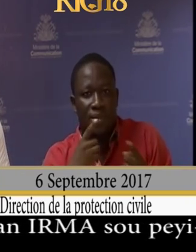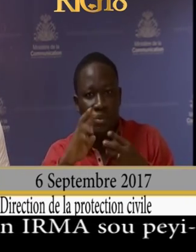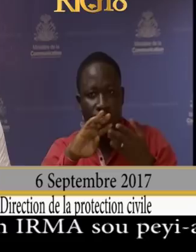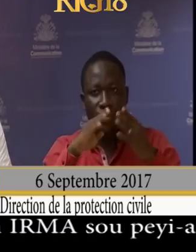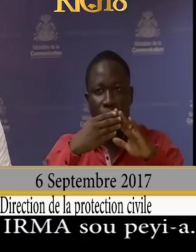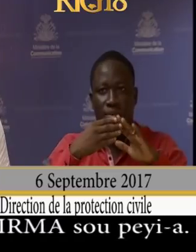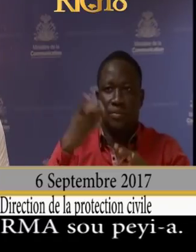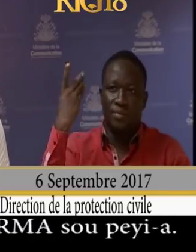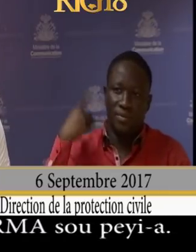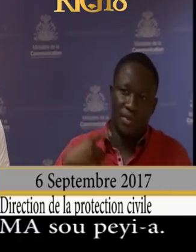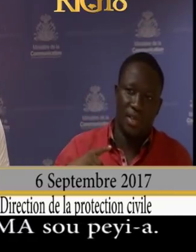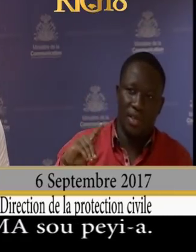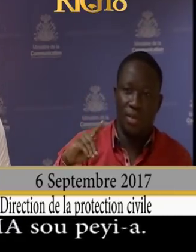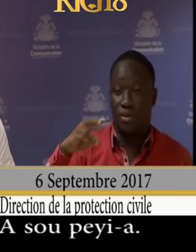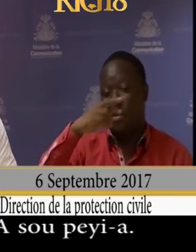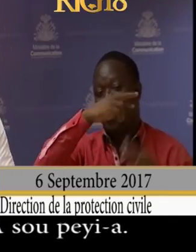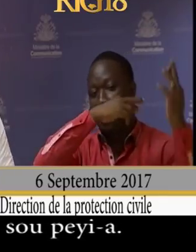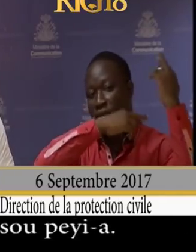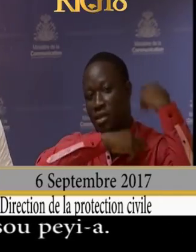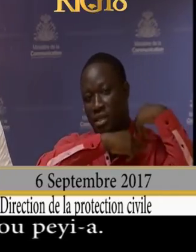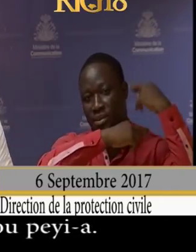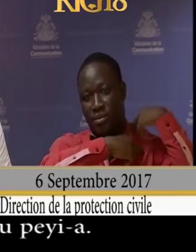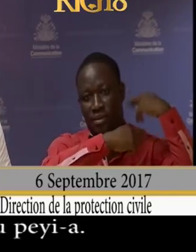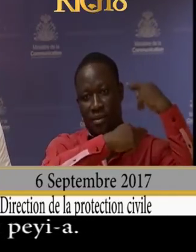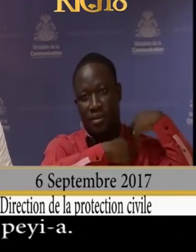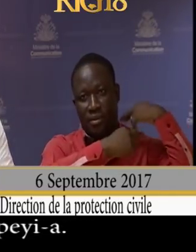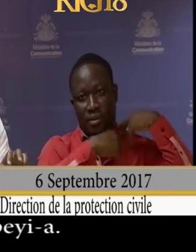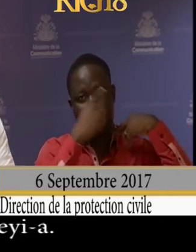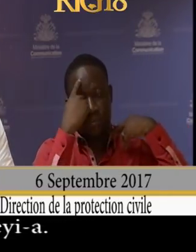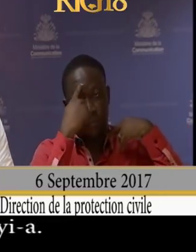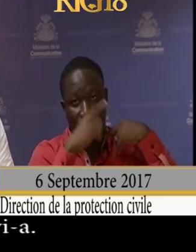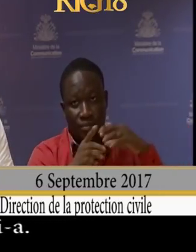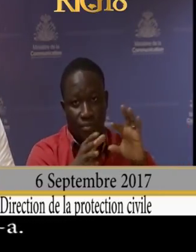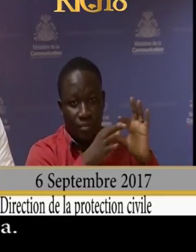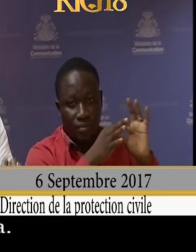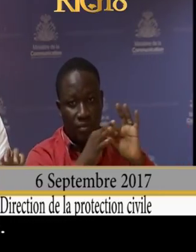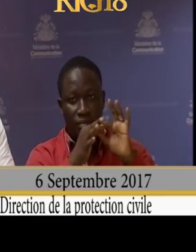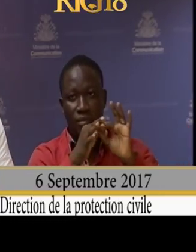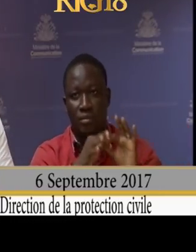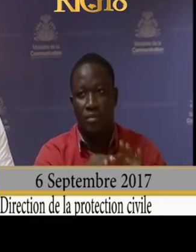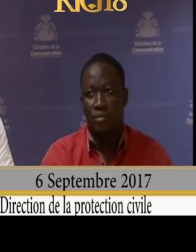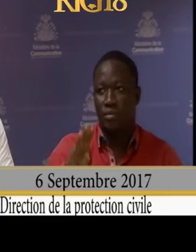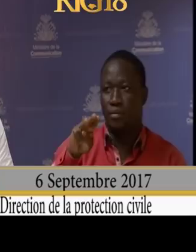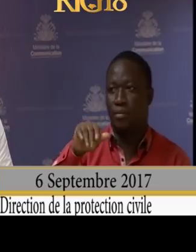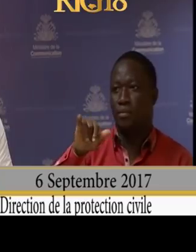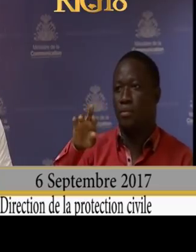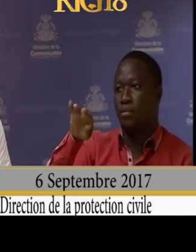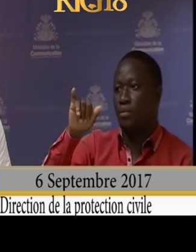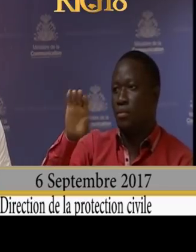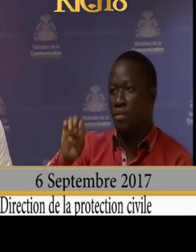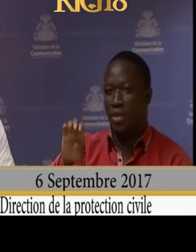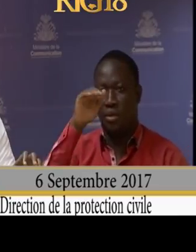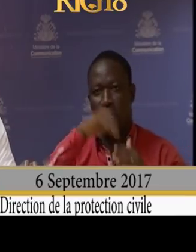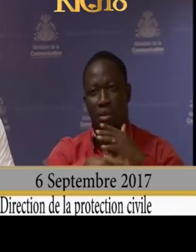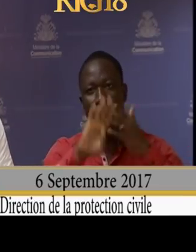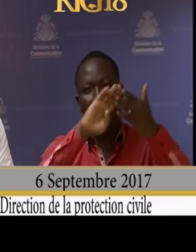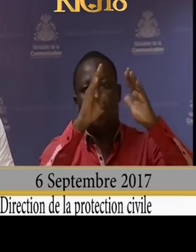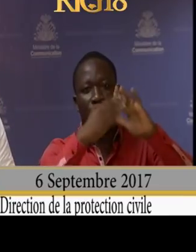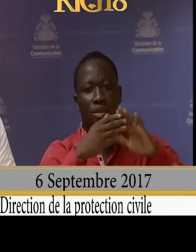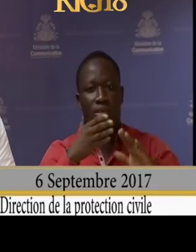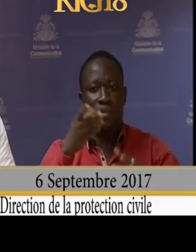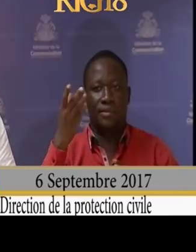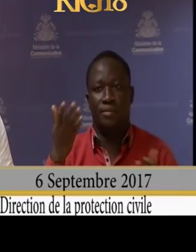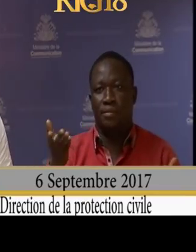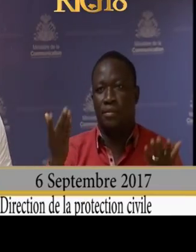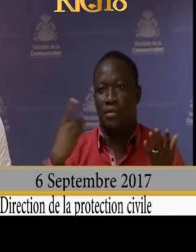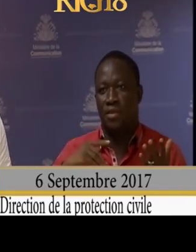délégué c'est eux même qui responsable coordination protection civile dans département yo. maire yo responsable dans commune yo et kazek avec